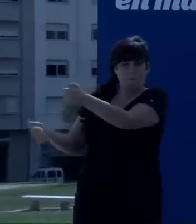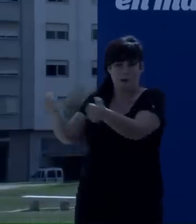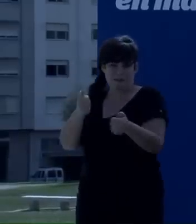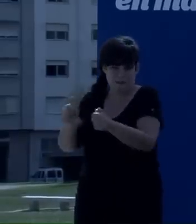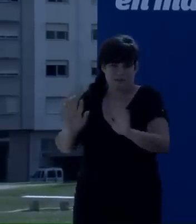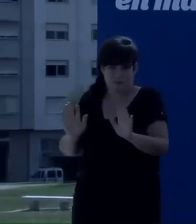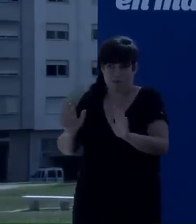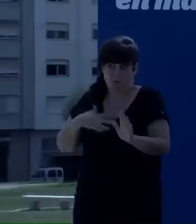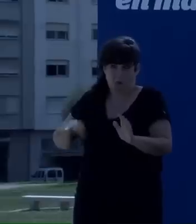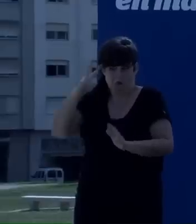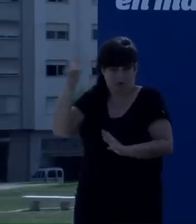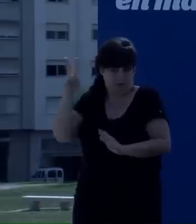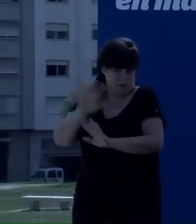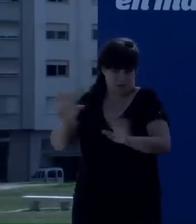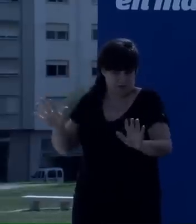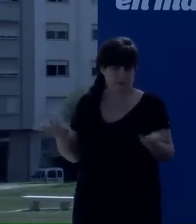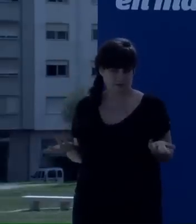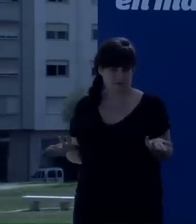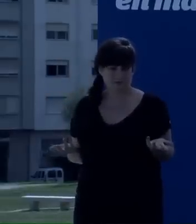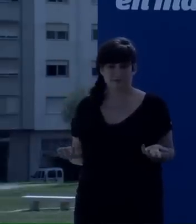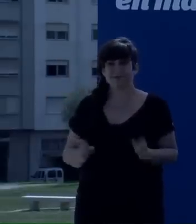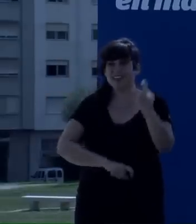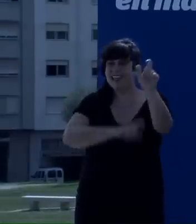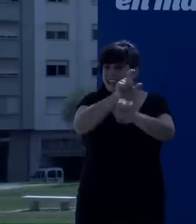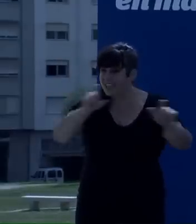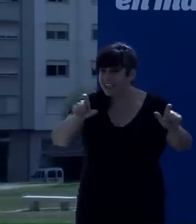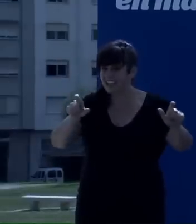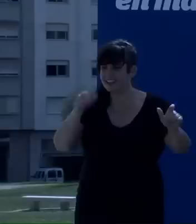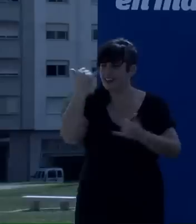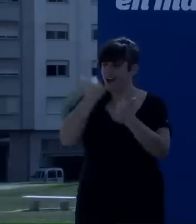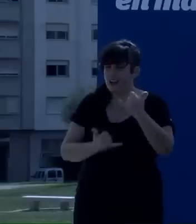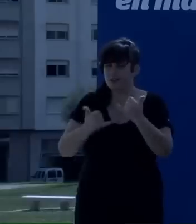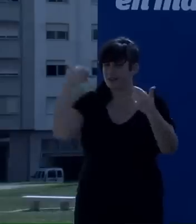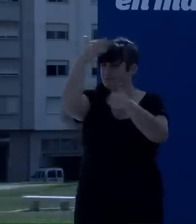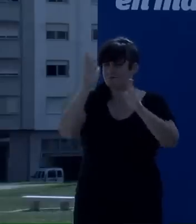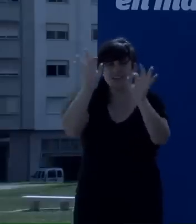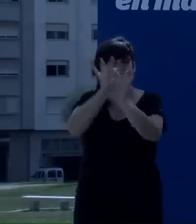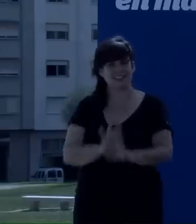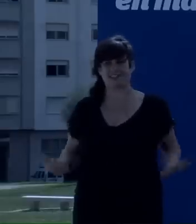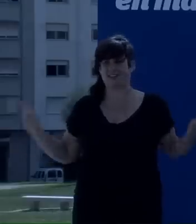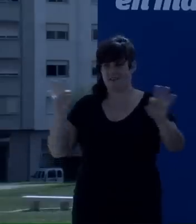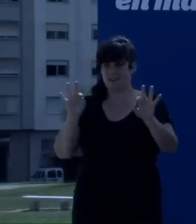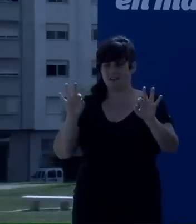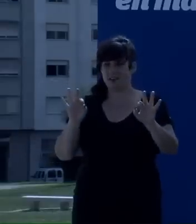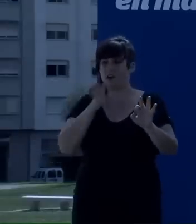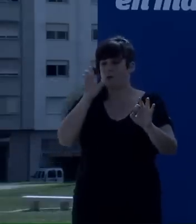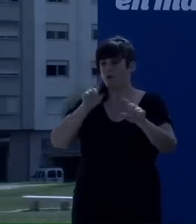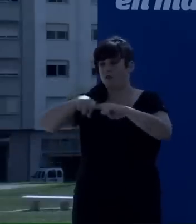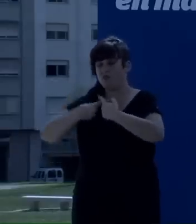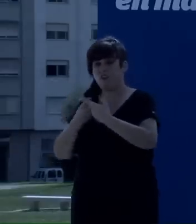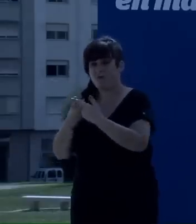que pudo ter un despiste. Esa xente que non atendeu para nada os dereitos dos familiares